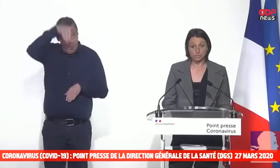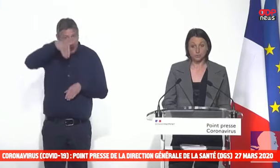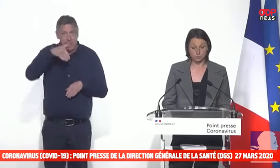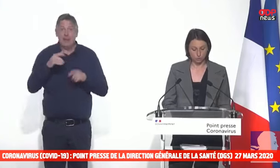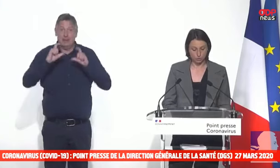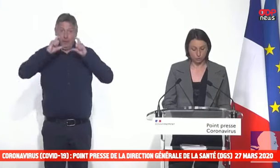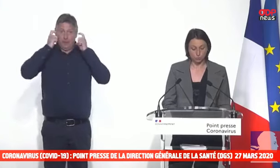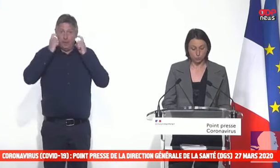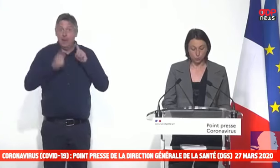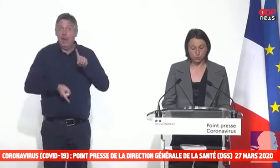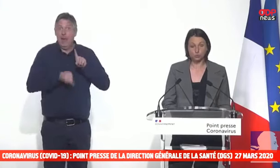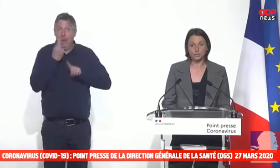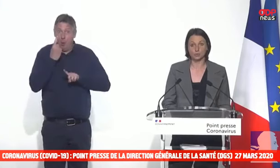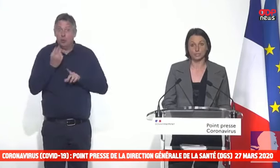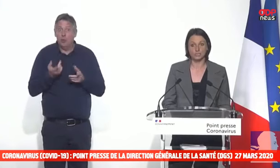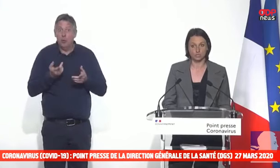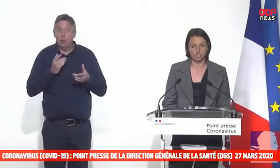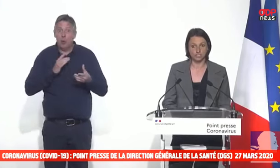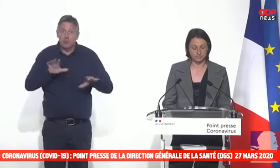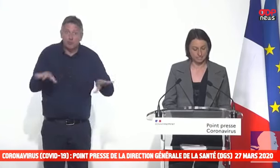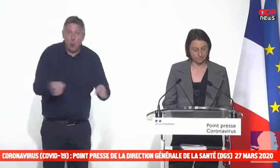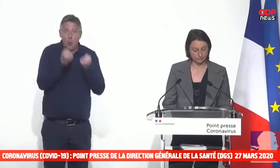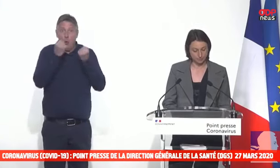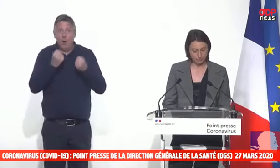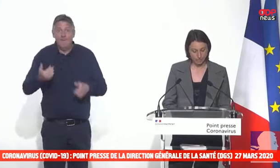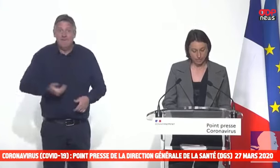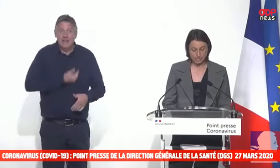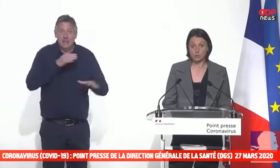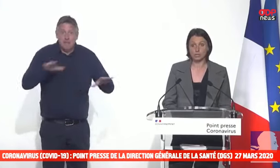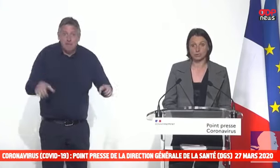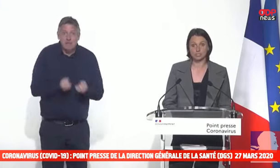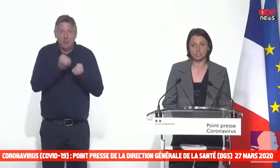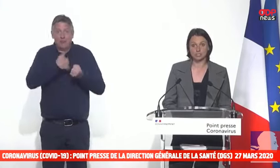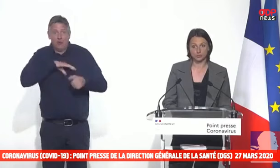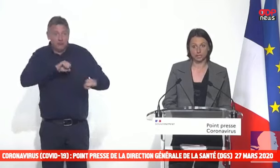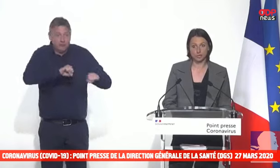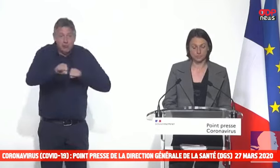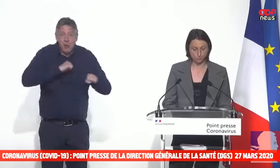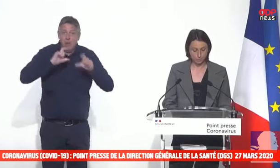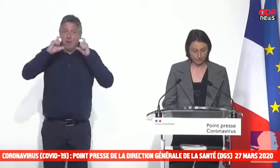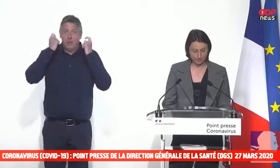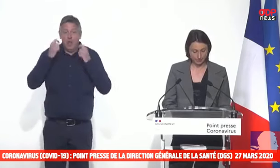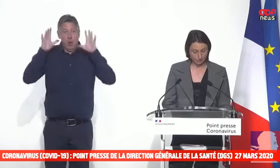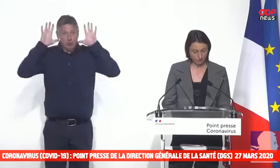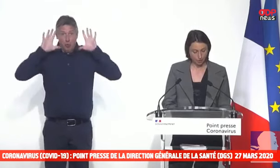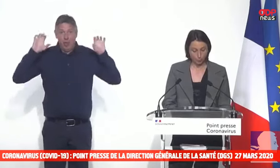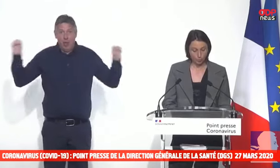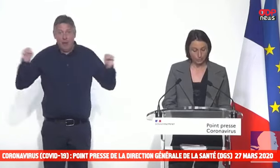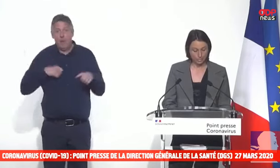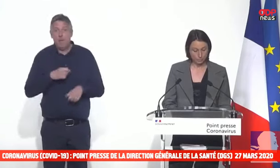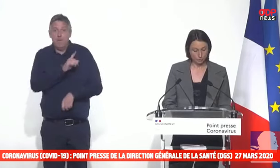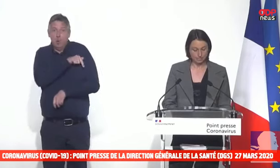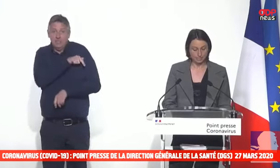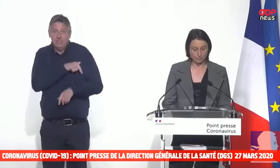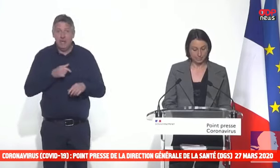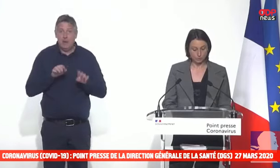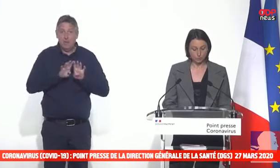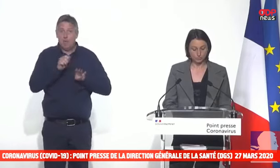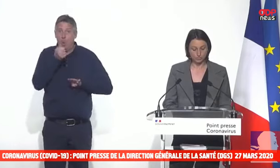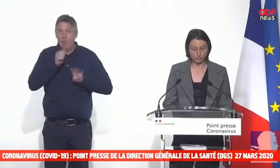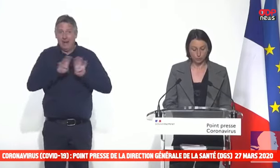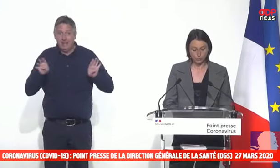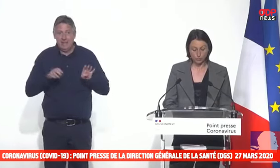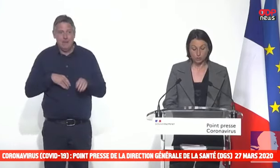leur action de prompt secours et de prise en charge des victimes. C'est le cas aussi des gendarmes, des policiers, en première ligne pour faire respecter